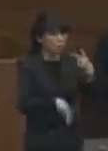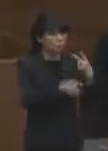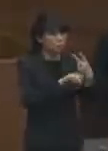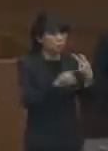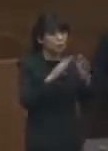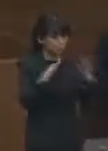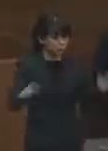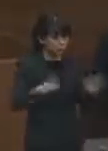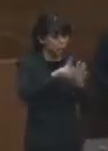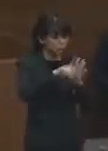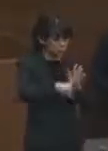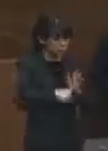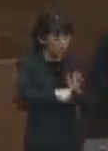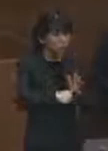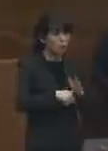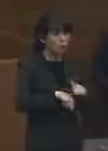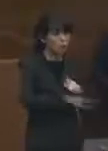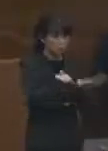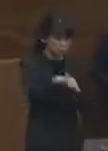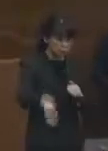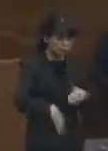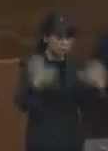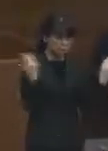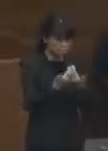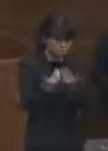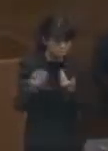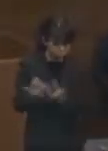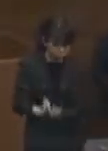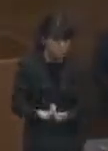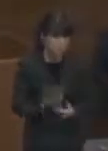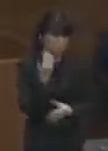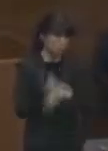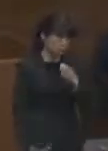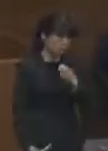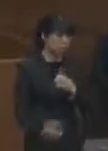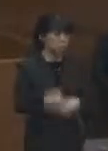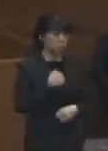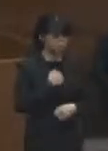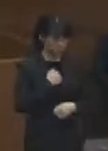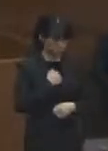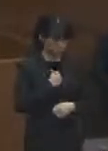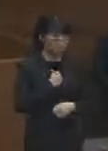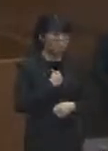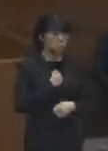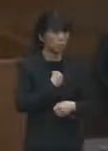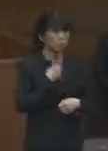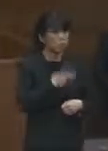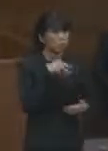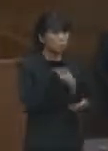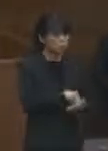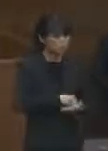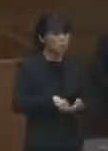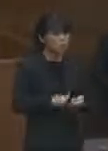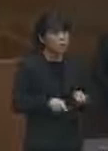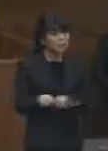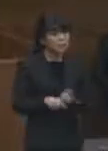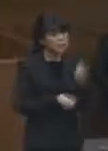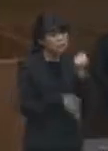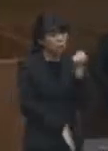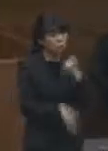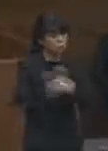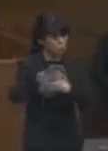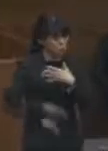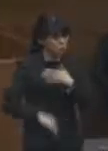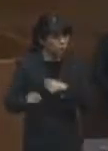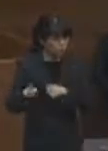ては出席で全員の一致で否決されたものと認識しております。市といたしましては、自治基本条例におきま